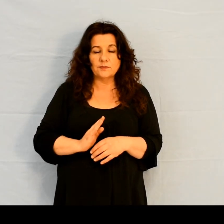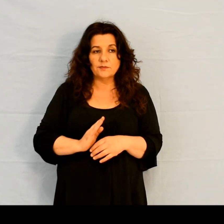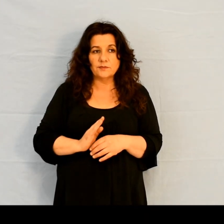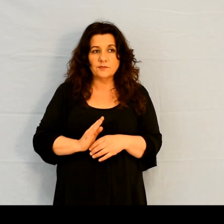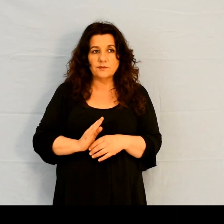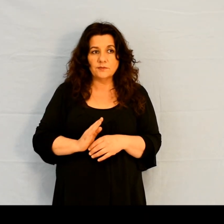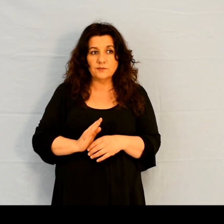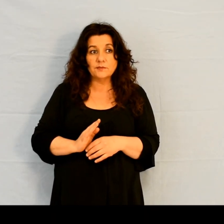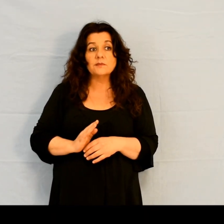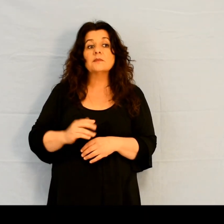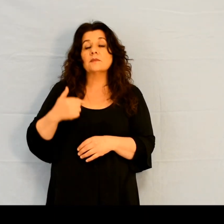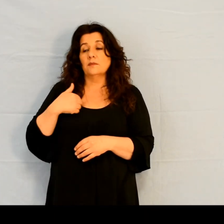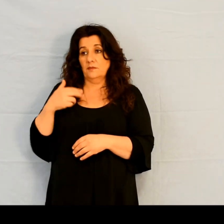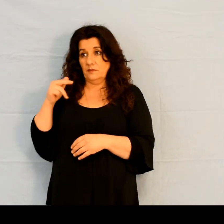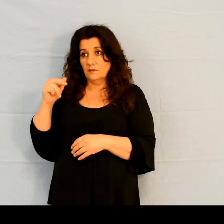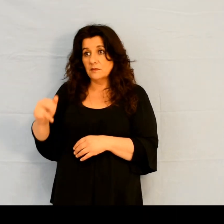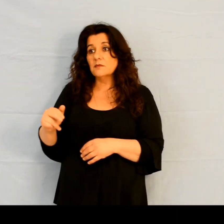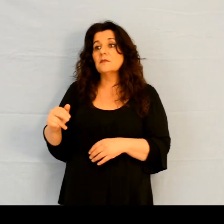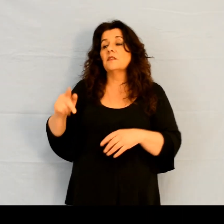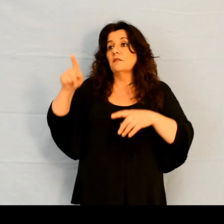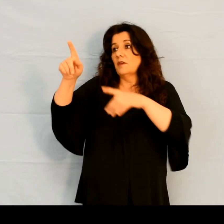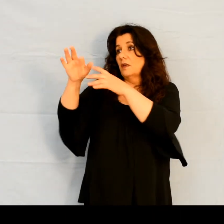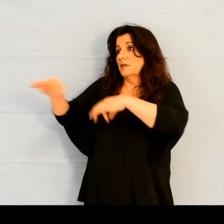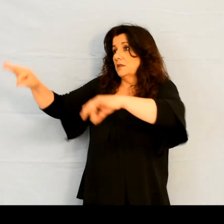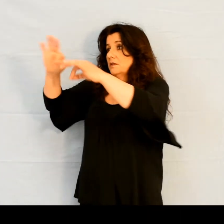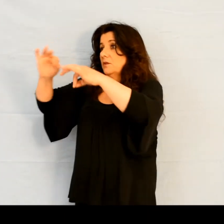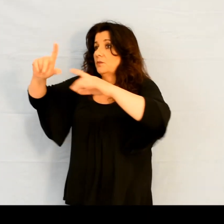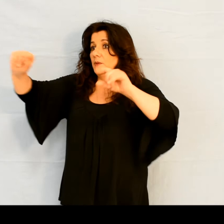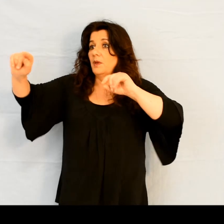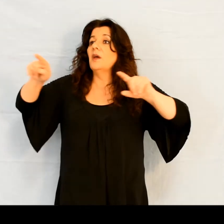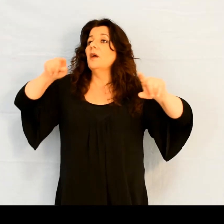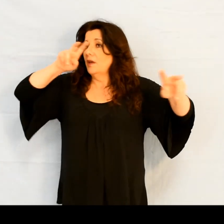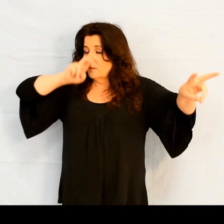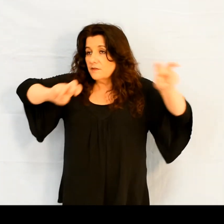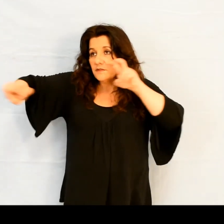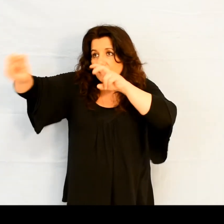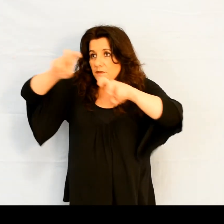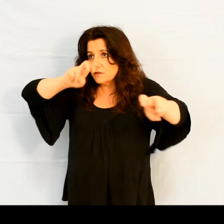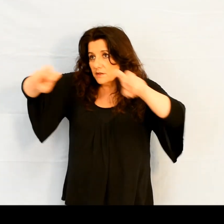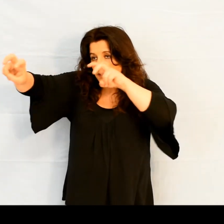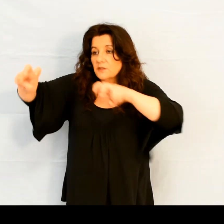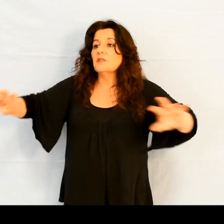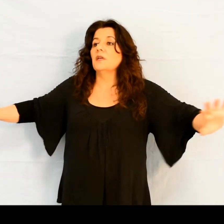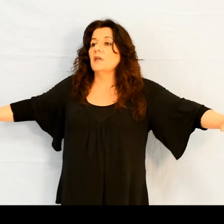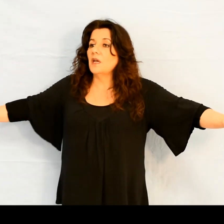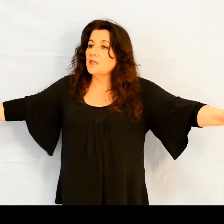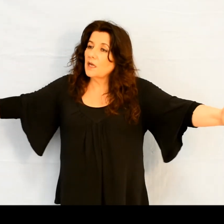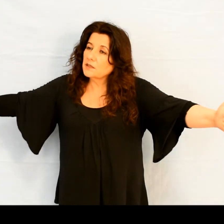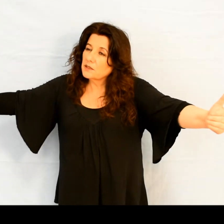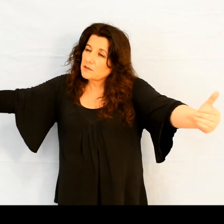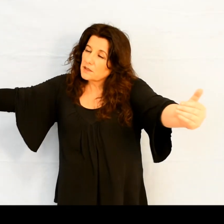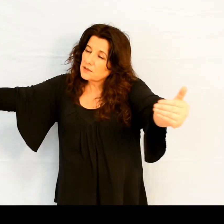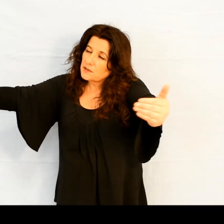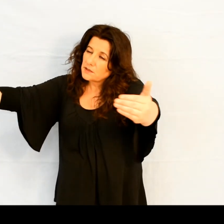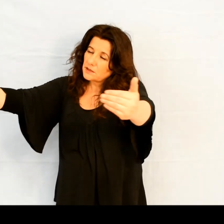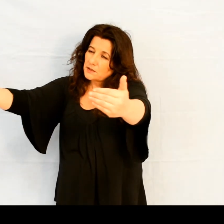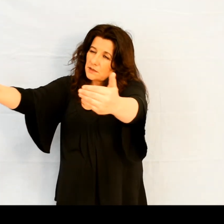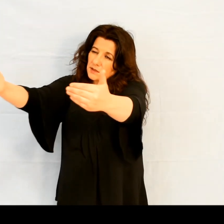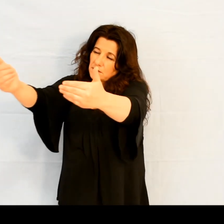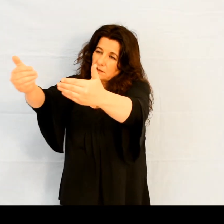Je vous prendrai du milieu des nations, je vous rassemblerai de tous les pays, je vous